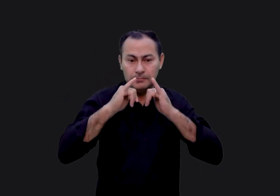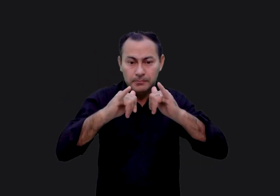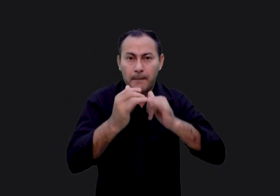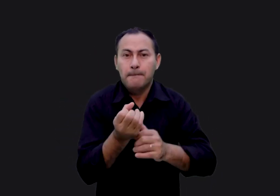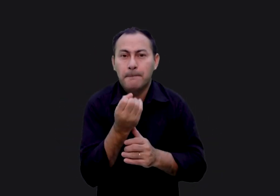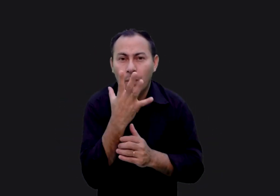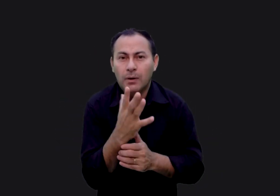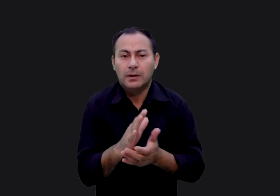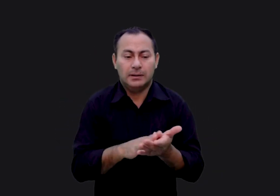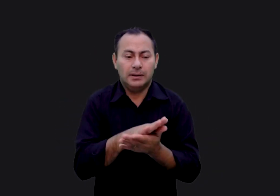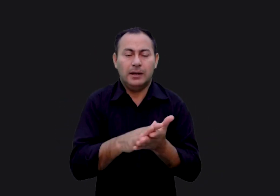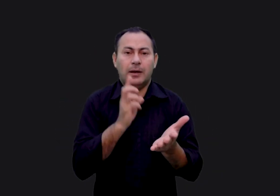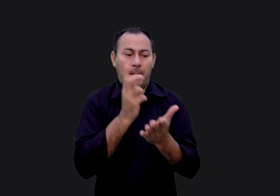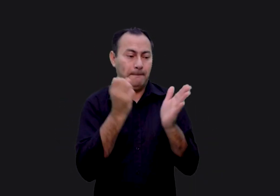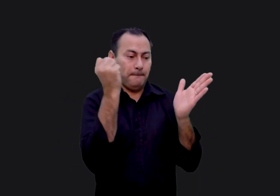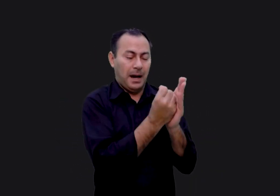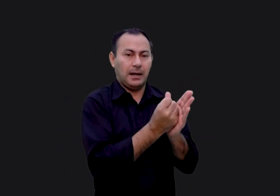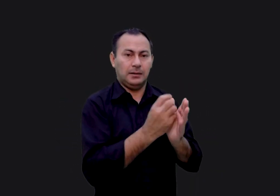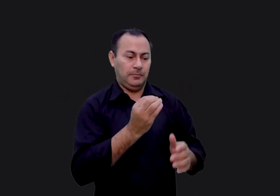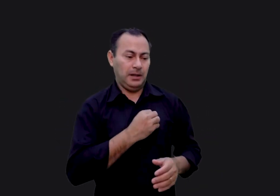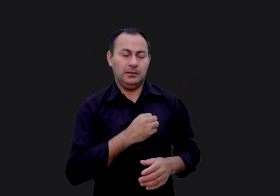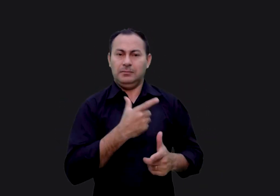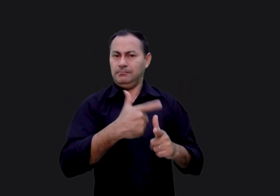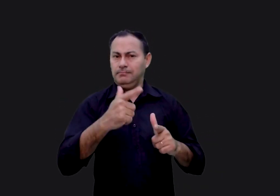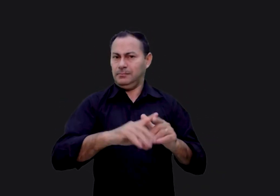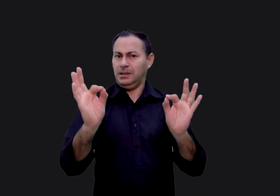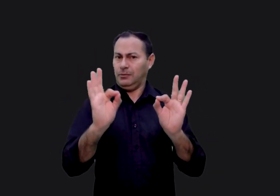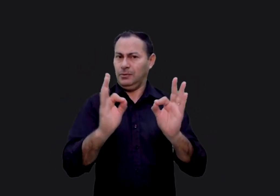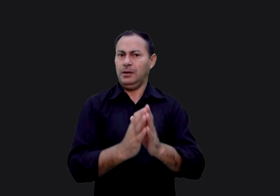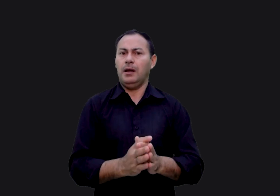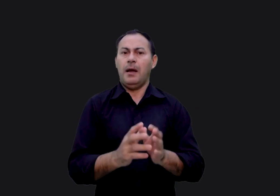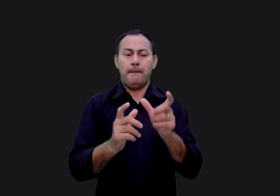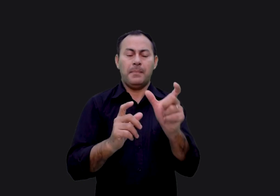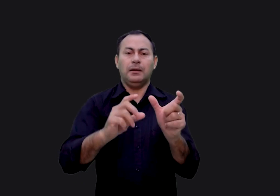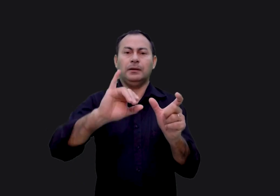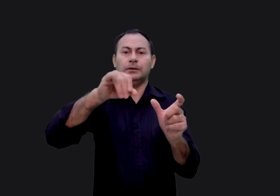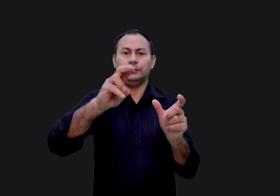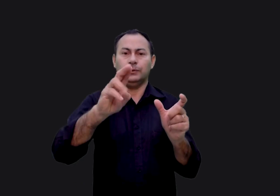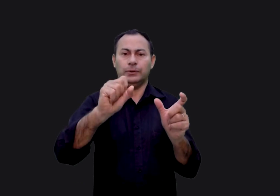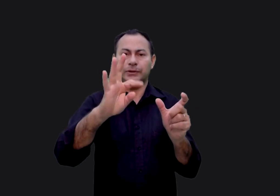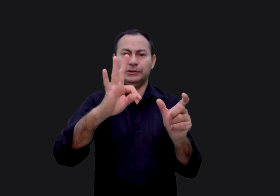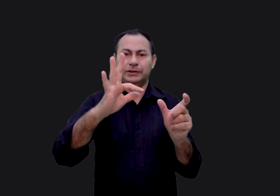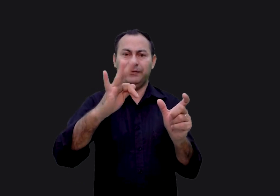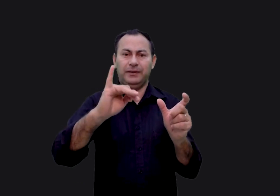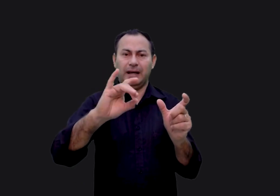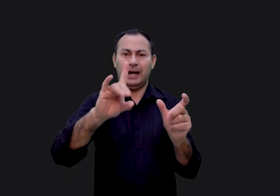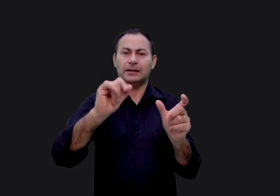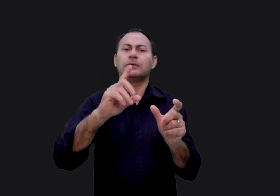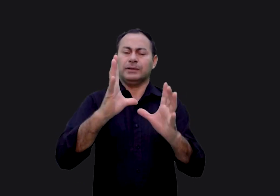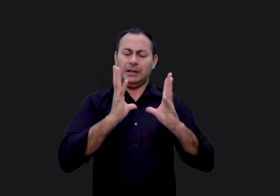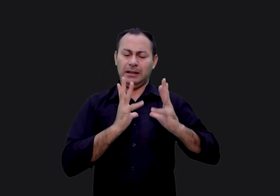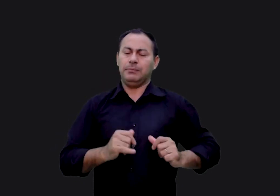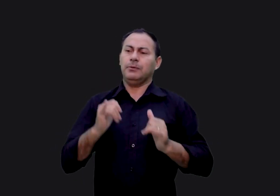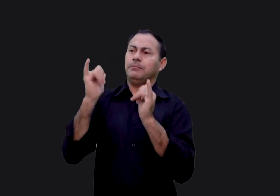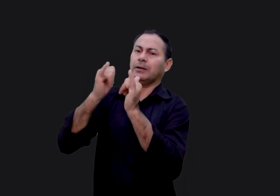a notícia boa, nem mesmo as marcas do pecado são problema. A palavra justificado é uma das palavras mais bonitas da